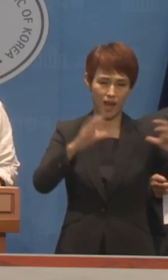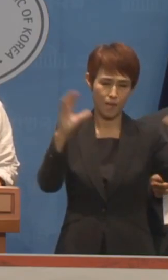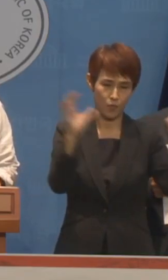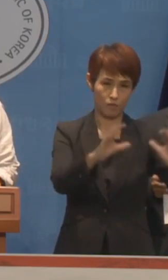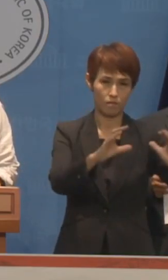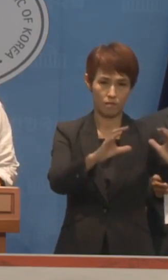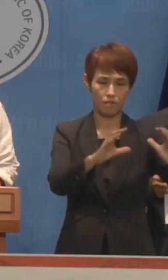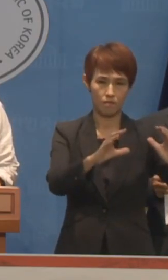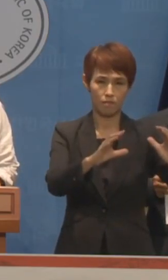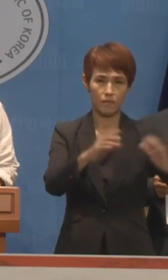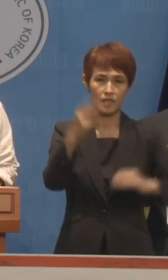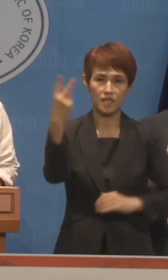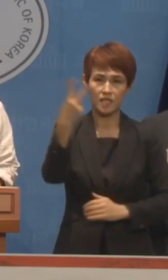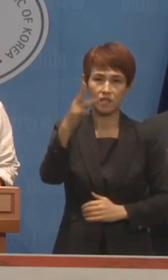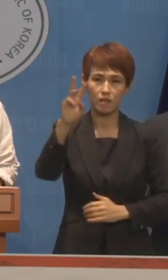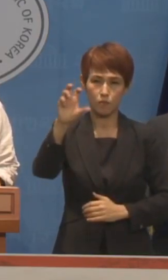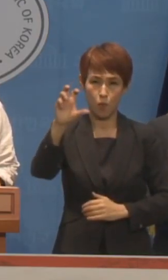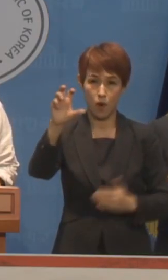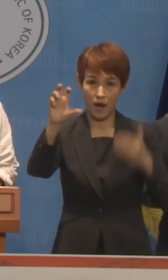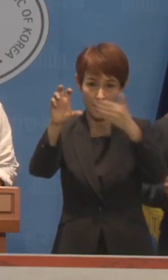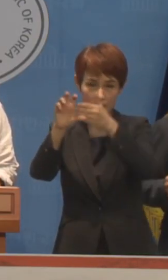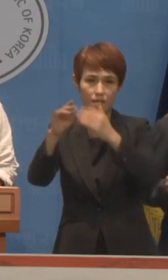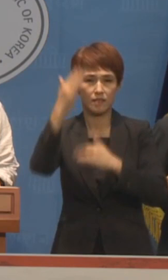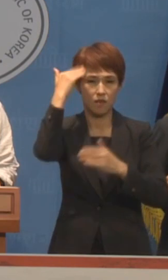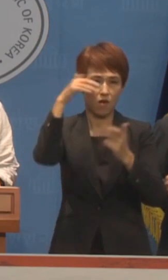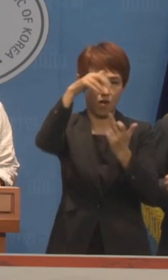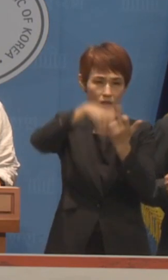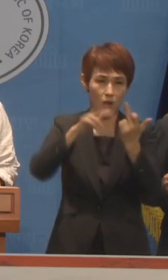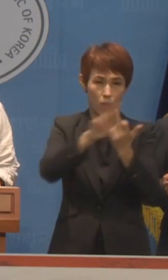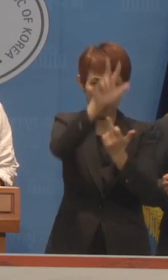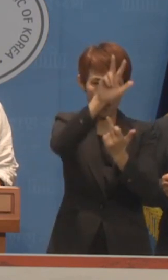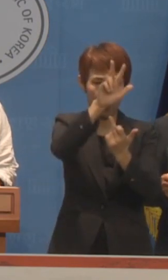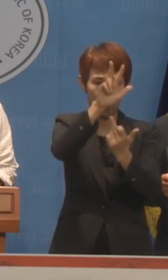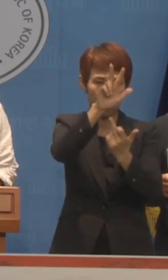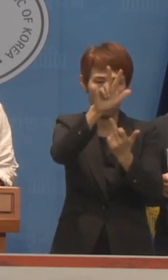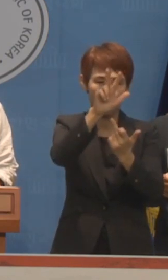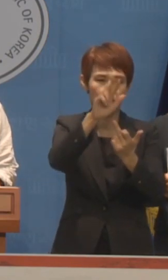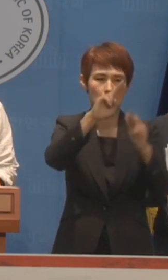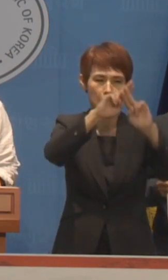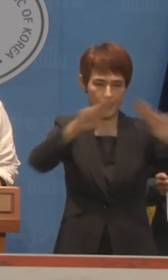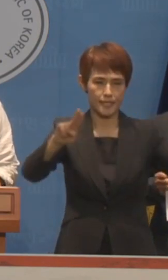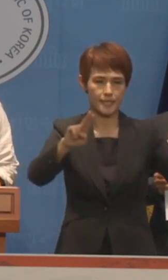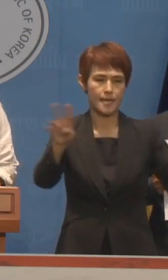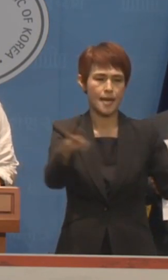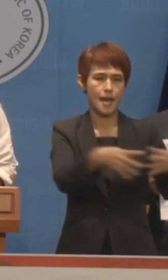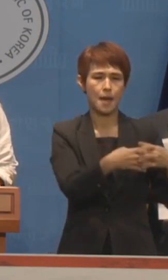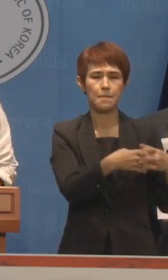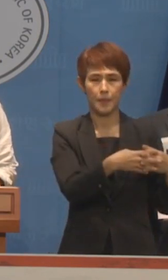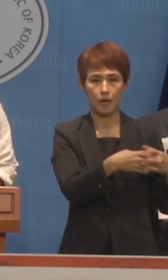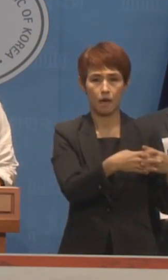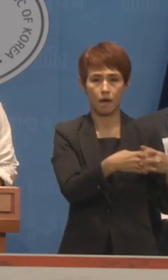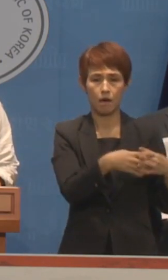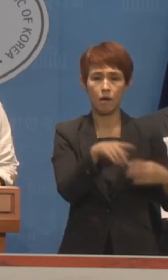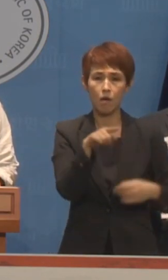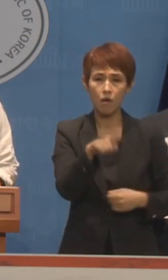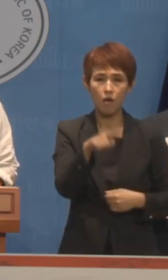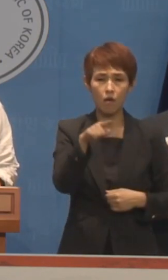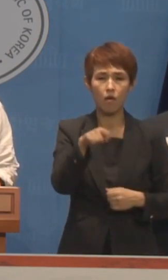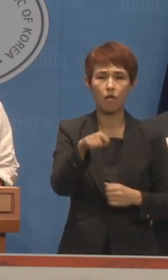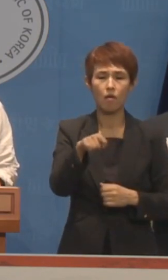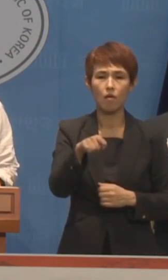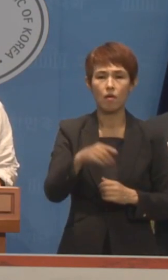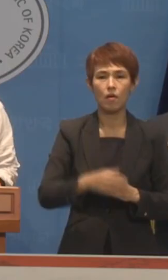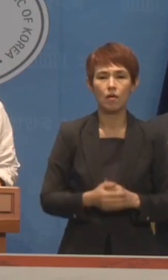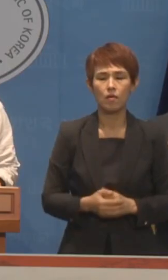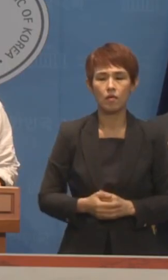모여서 2035년까지 석탄 화력 발전소의 단계적 폐지를 합의했습니다. 이는 탈화석연료 행동을